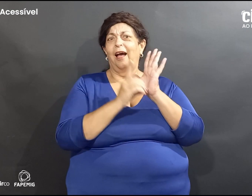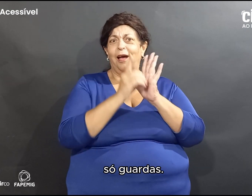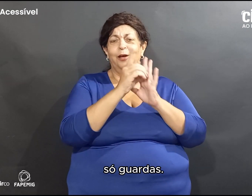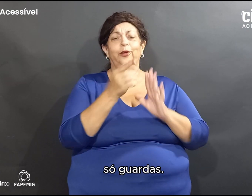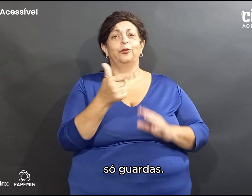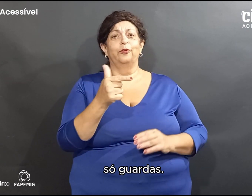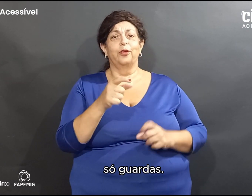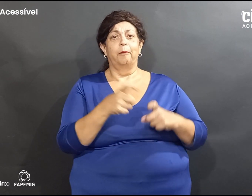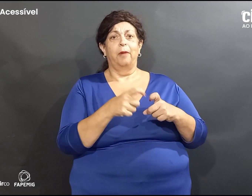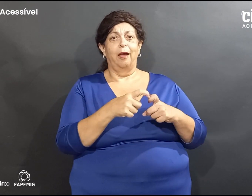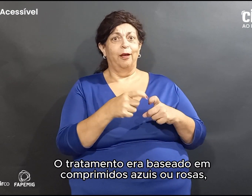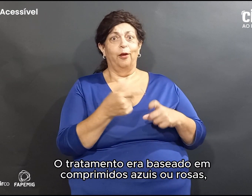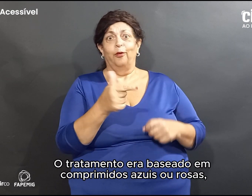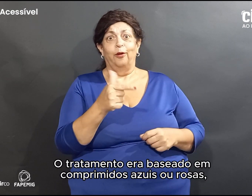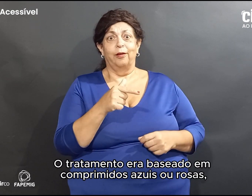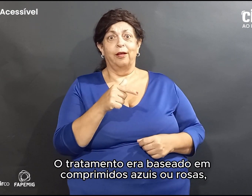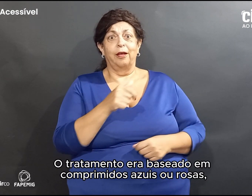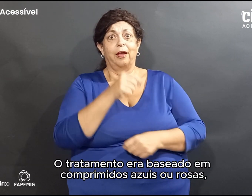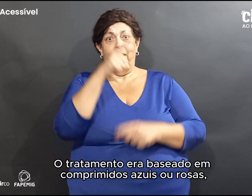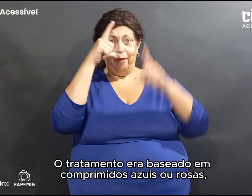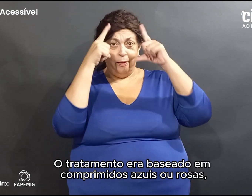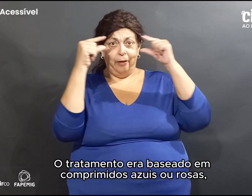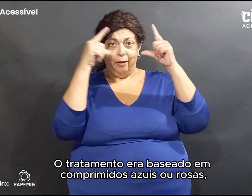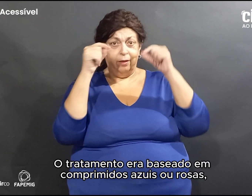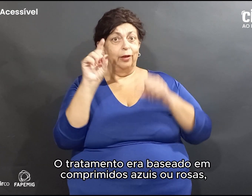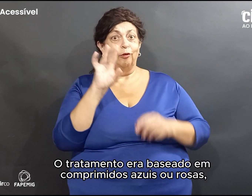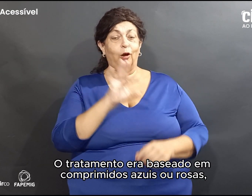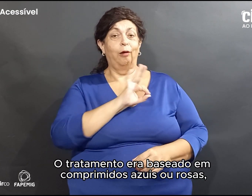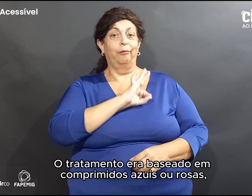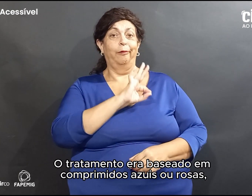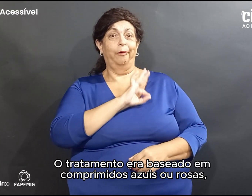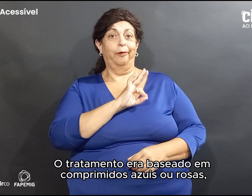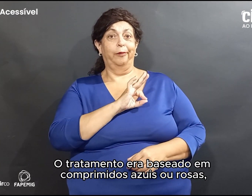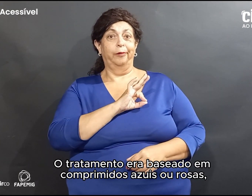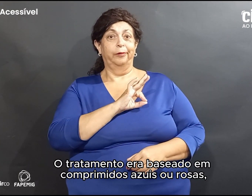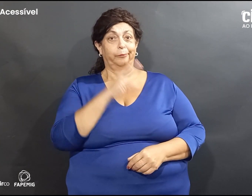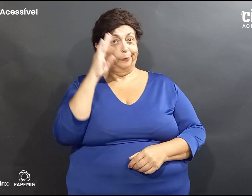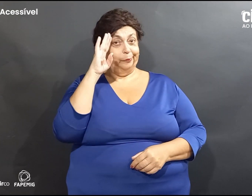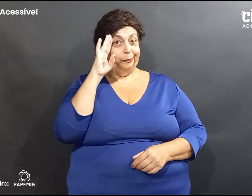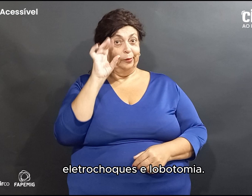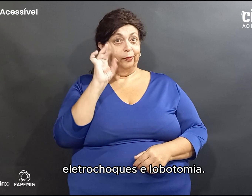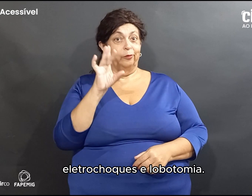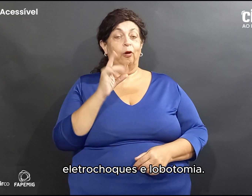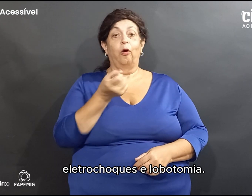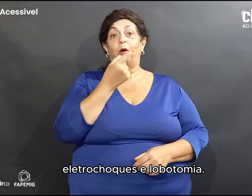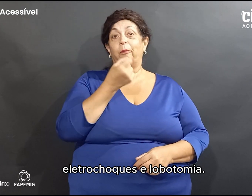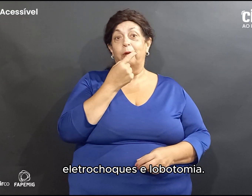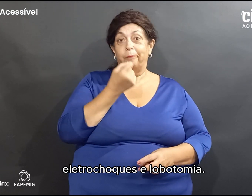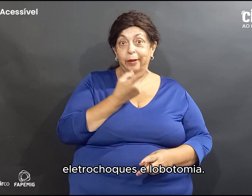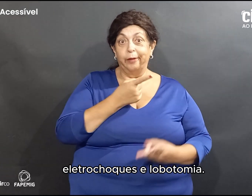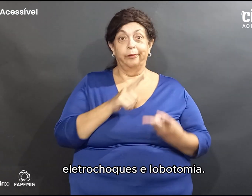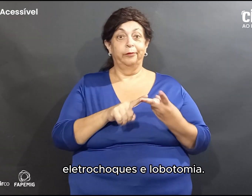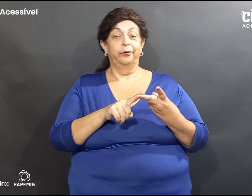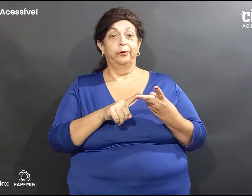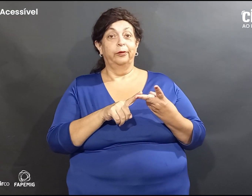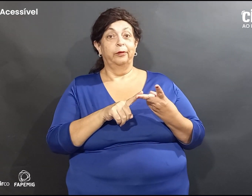só guardas. O tratamento era baseado em comprimidos azuis ou rosas, eletrochoques e lobotomia.